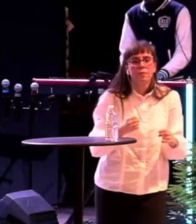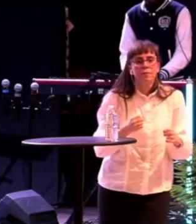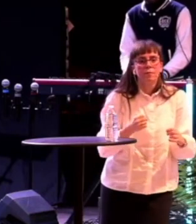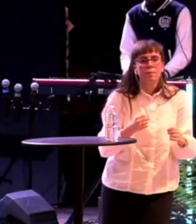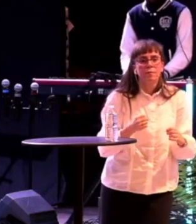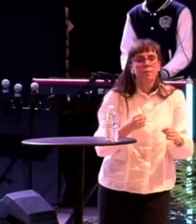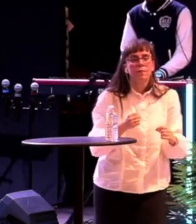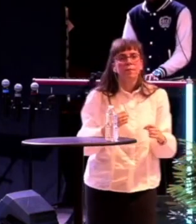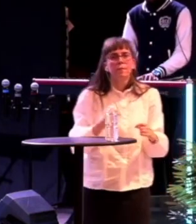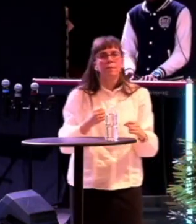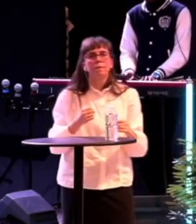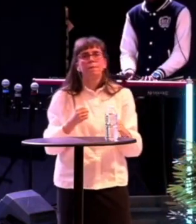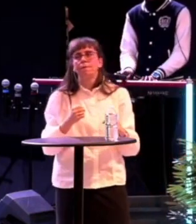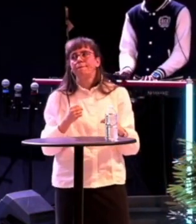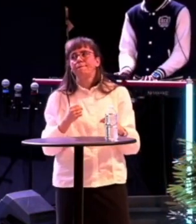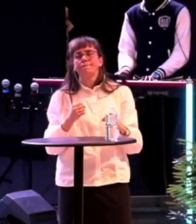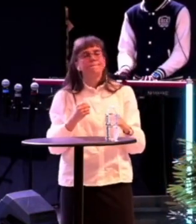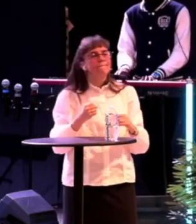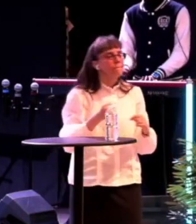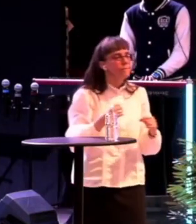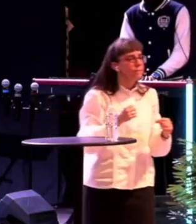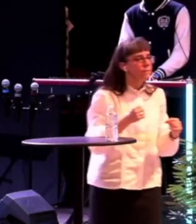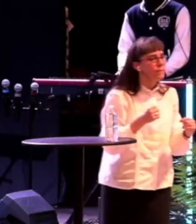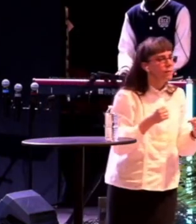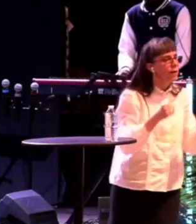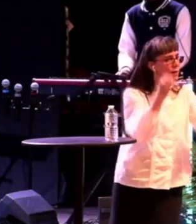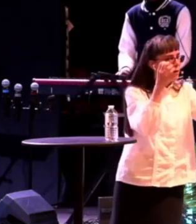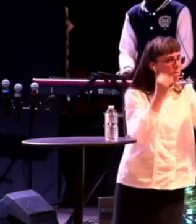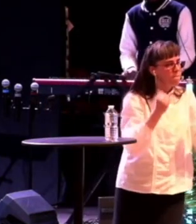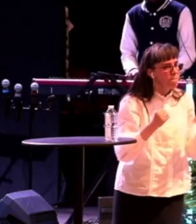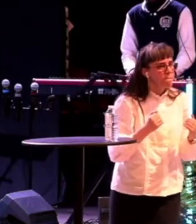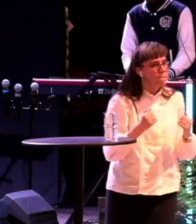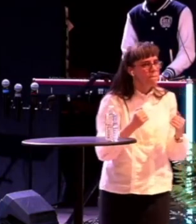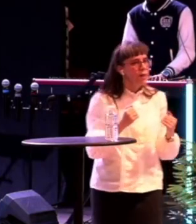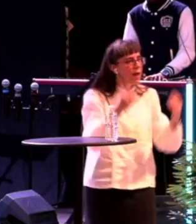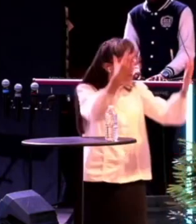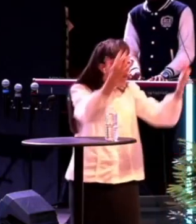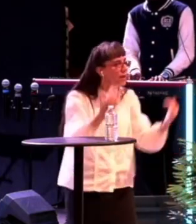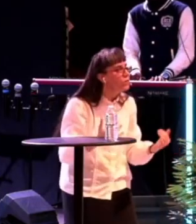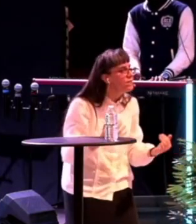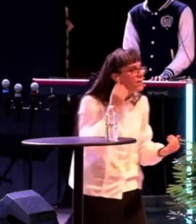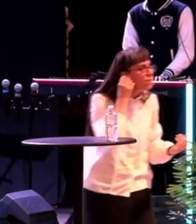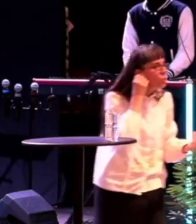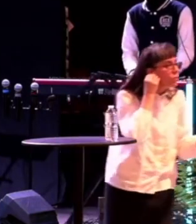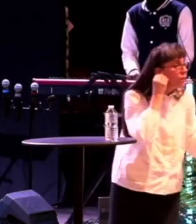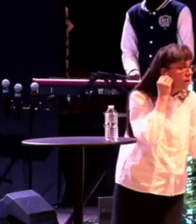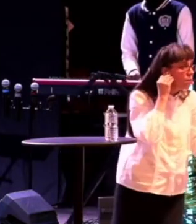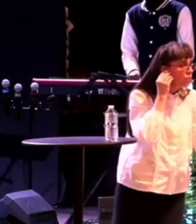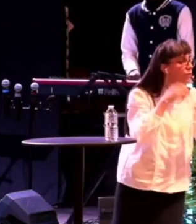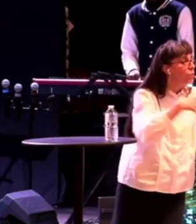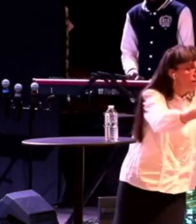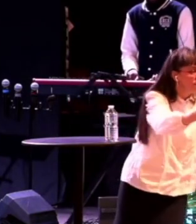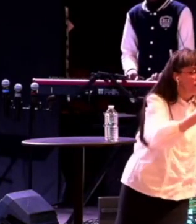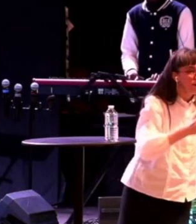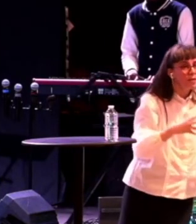révélation qu'il a reçue. Ces événements des derniers temps qui lui ont été révélés, c'était d'abord pour encourager Jean. And there he received all the revelation